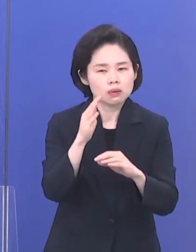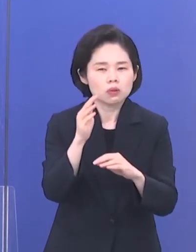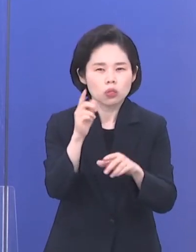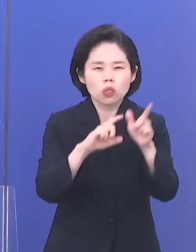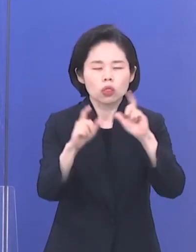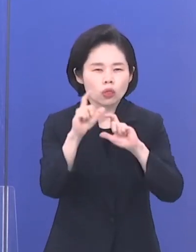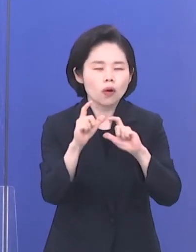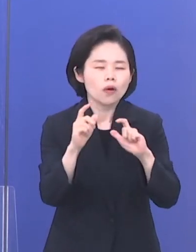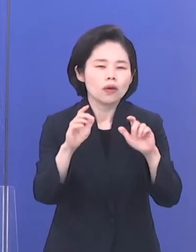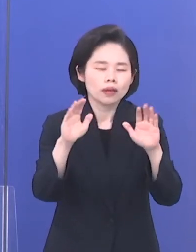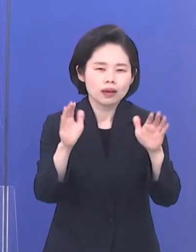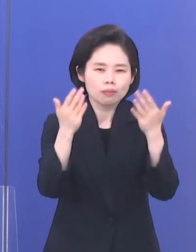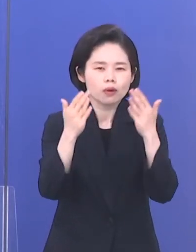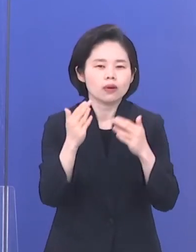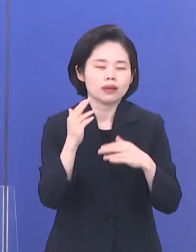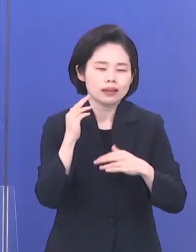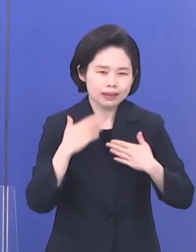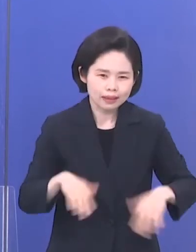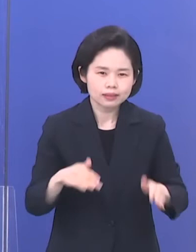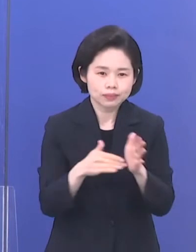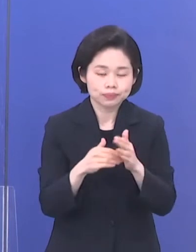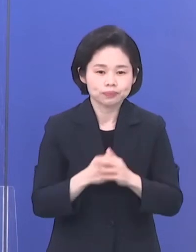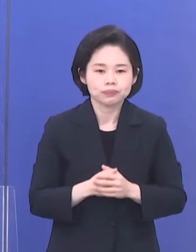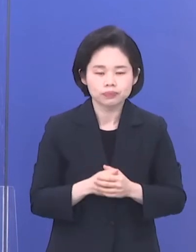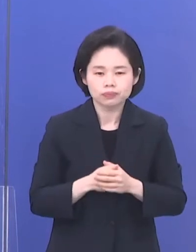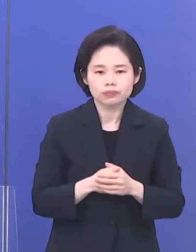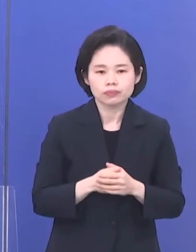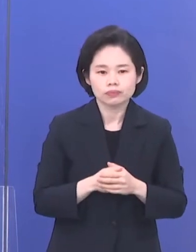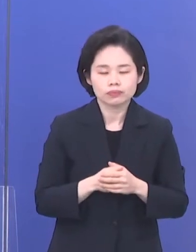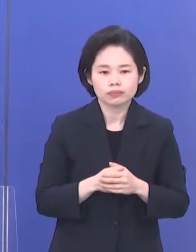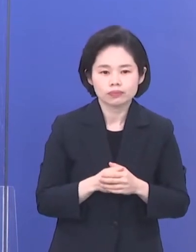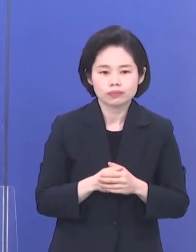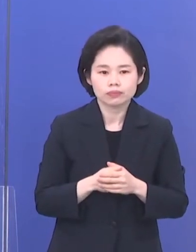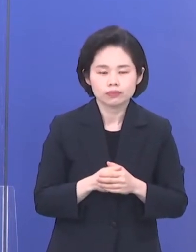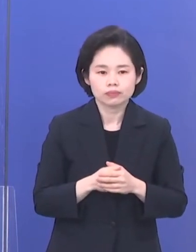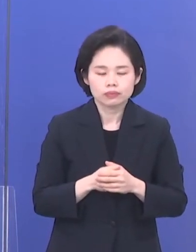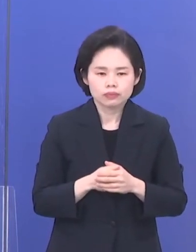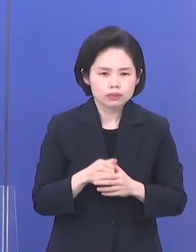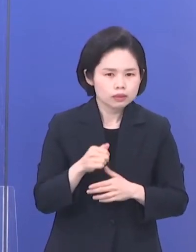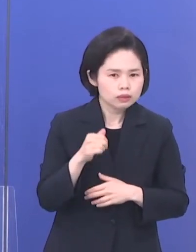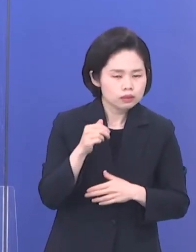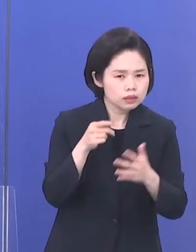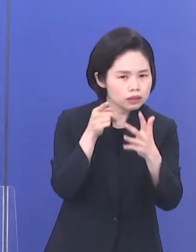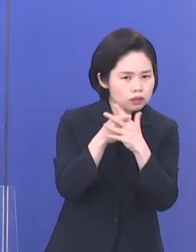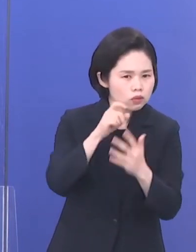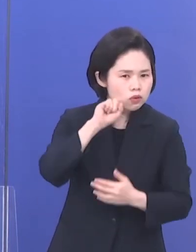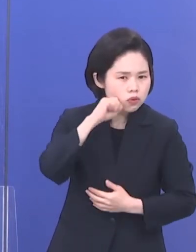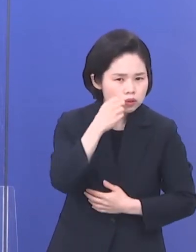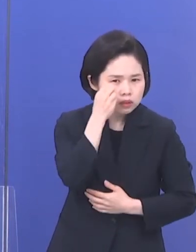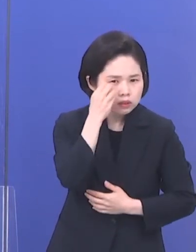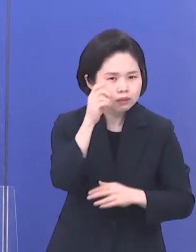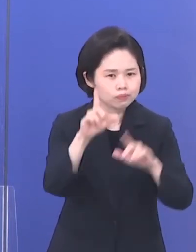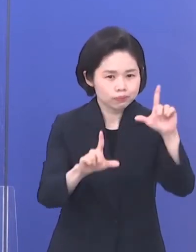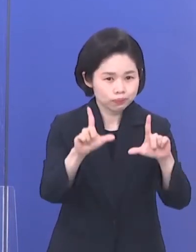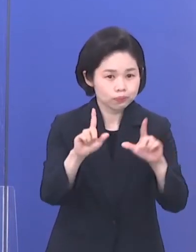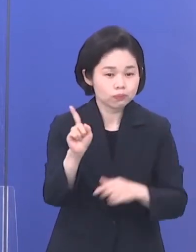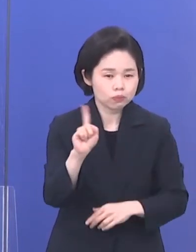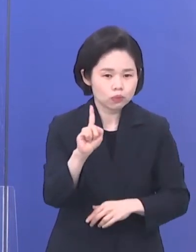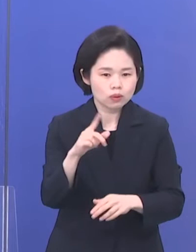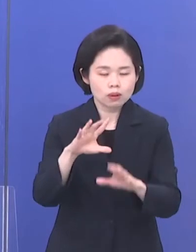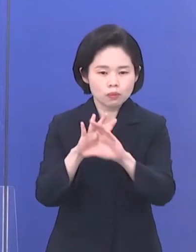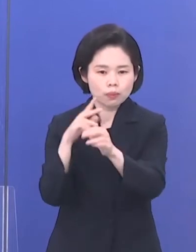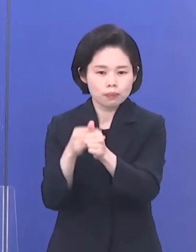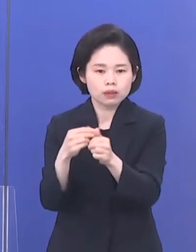낮았습니다. 백신 투여와 관련성이 있는 예측되지 않은 이상 사례는 백신군의